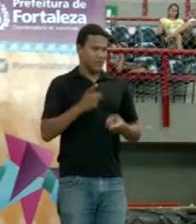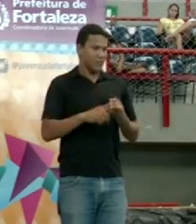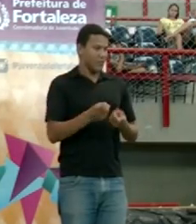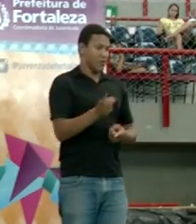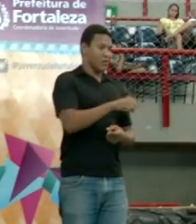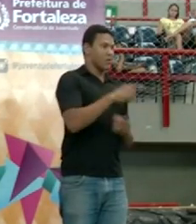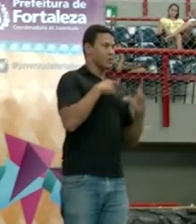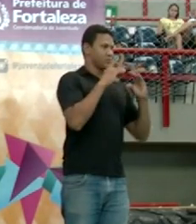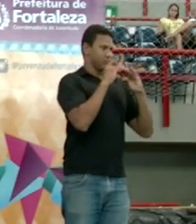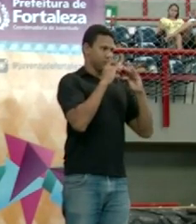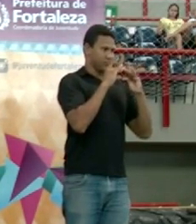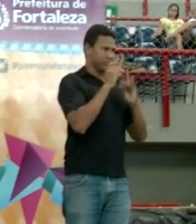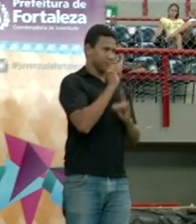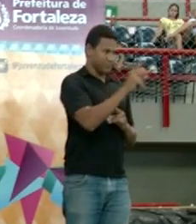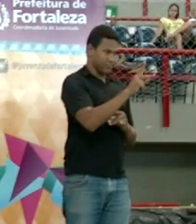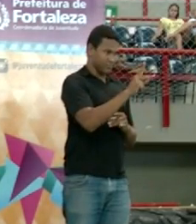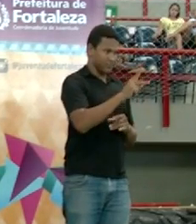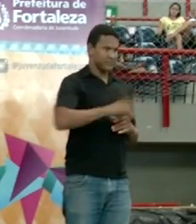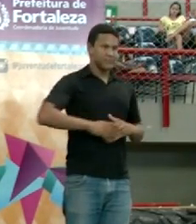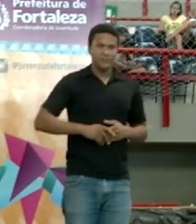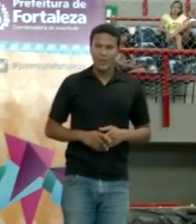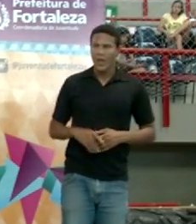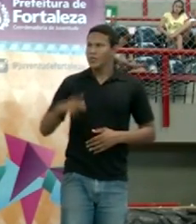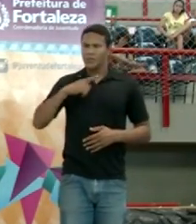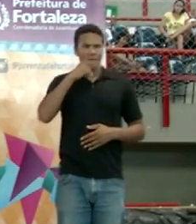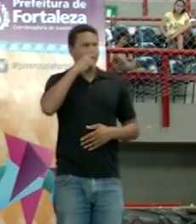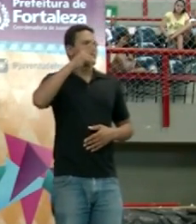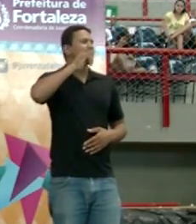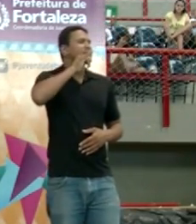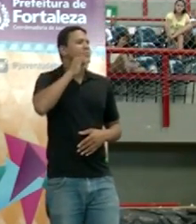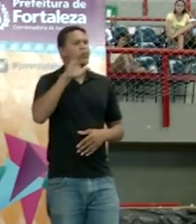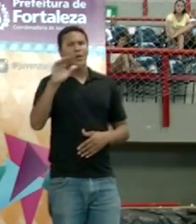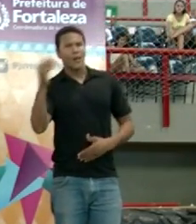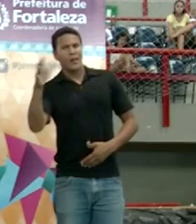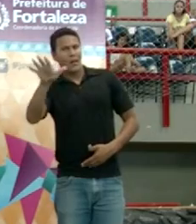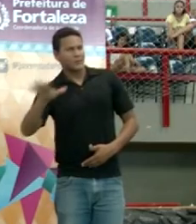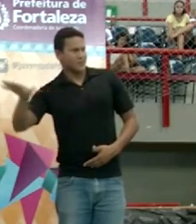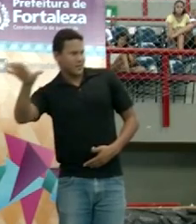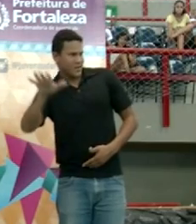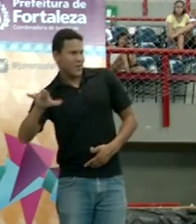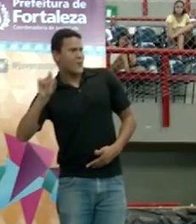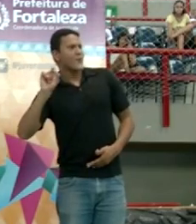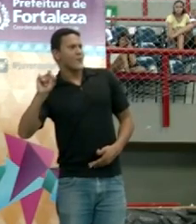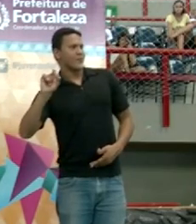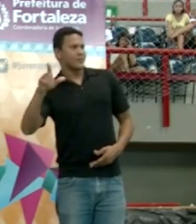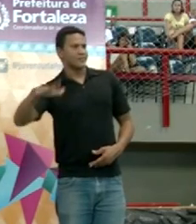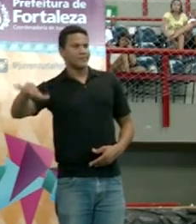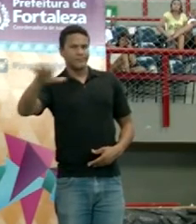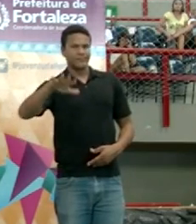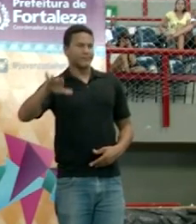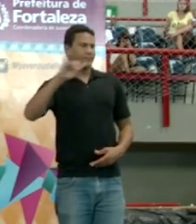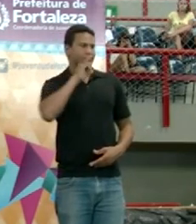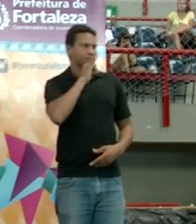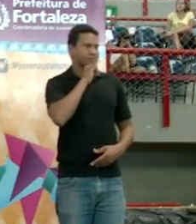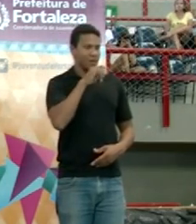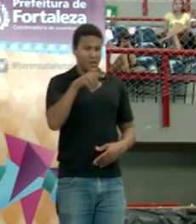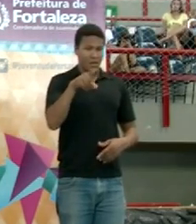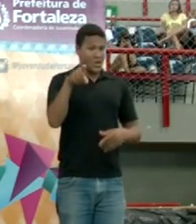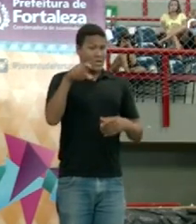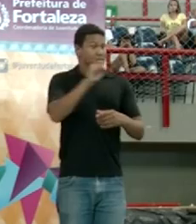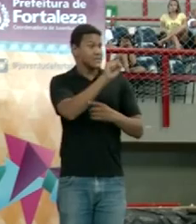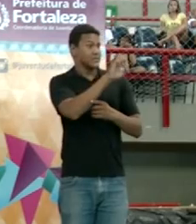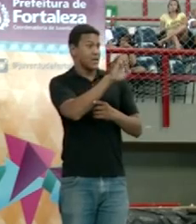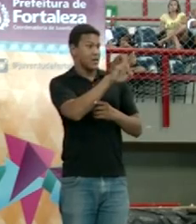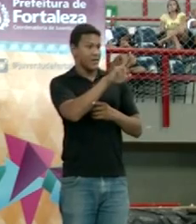tá certo? Tá mais pro lado de cá. Esse lado de cá é o manso, tá? Servil. Os camponeses vão ficar